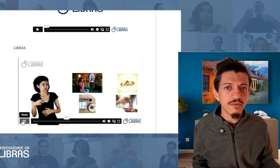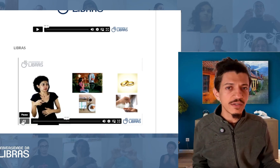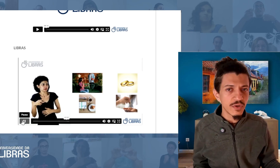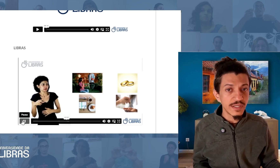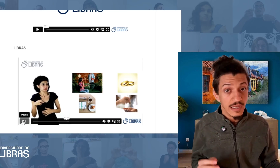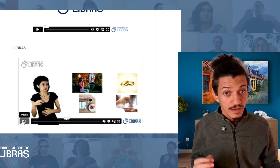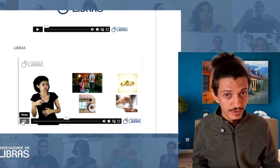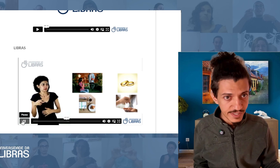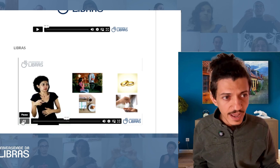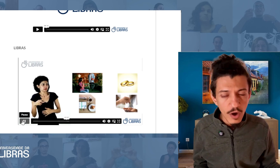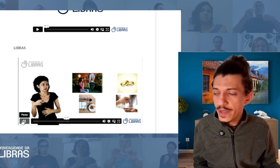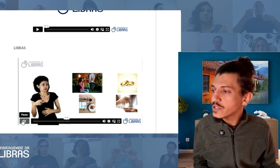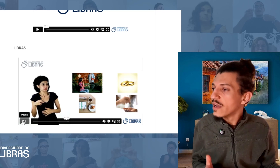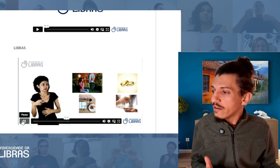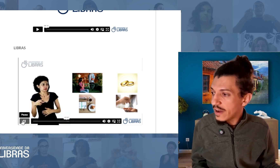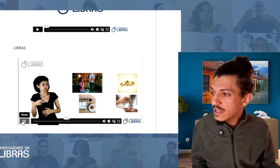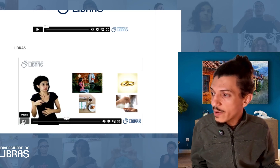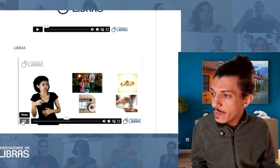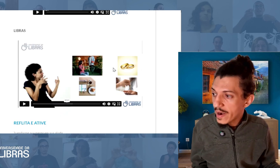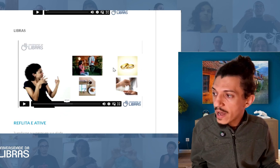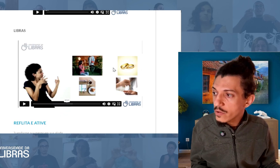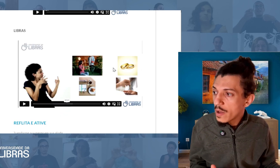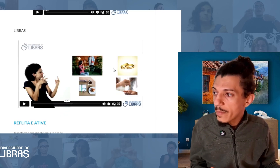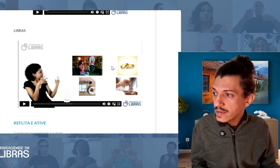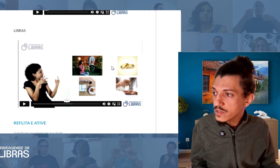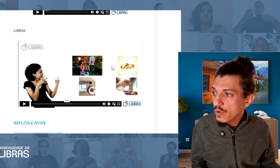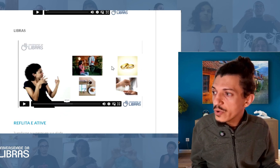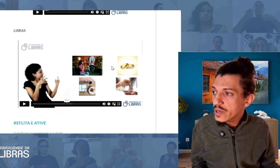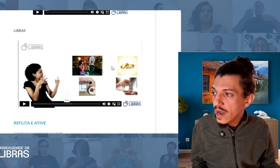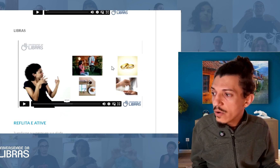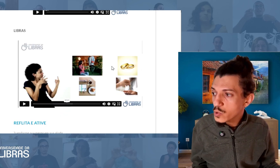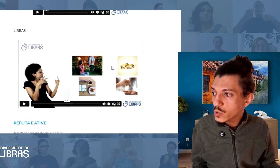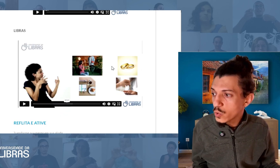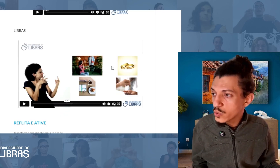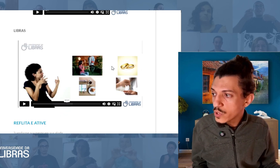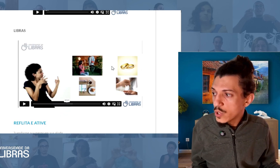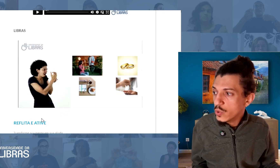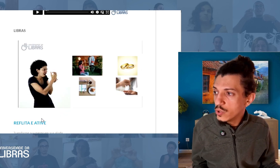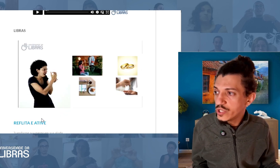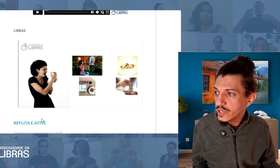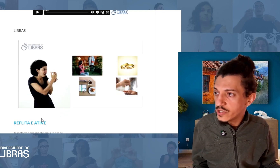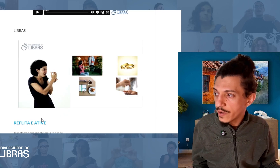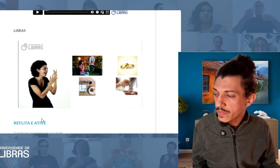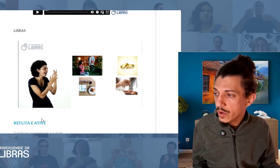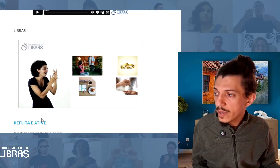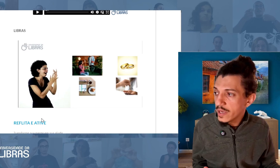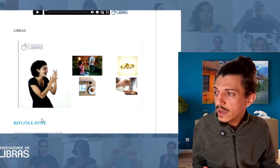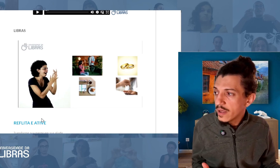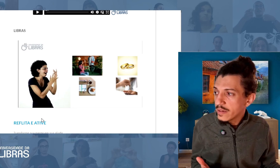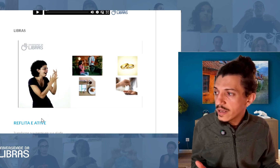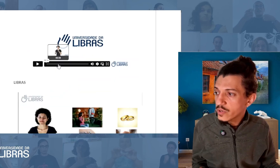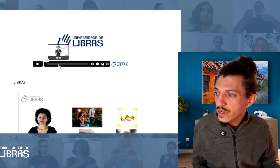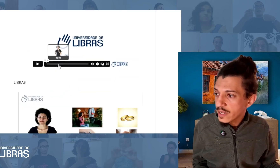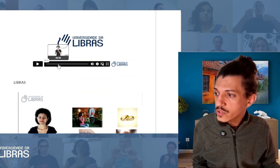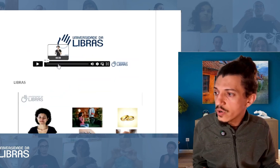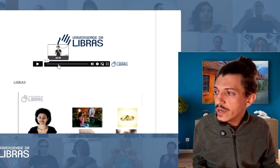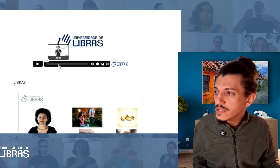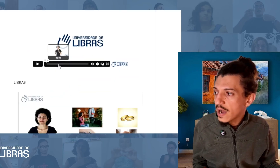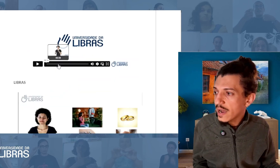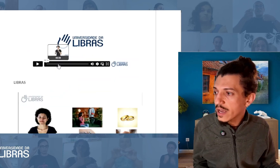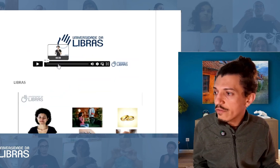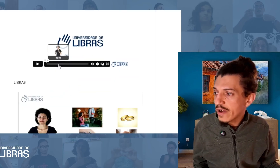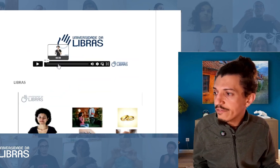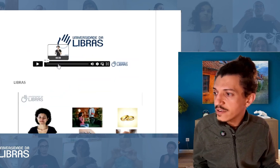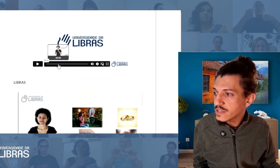diversas situações, você realmente vai estar preparado para se comunicar com surdos no dia a dia. Então aqui tem as orientações,